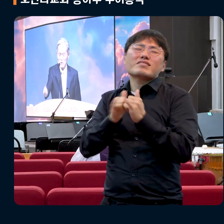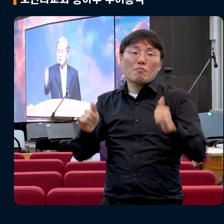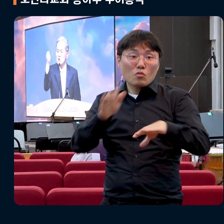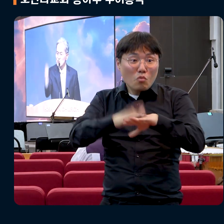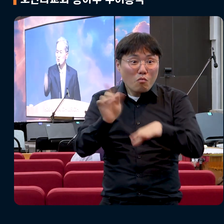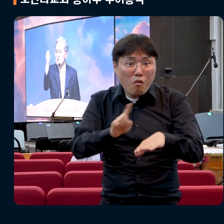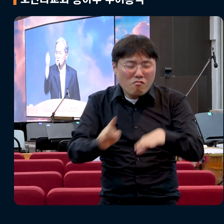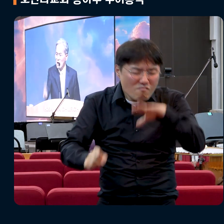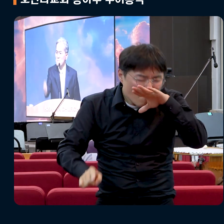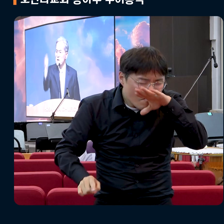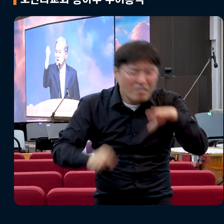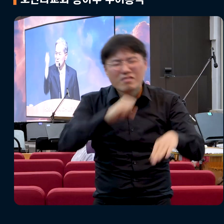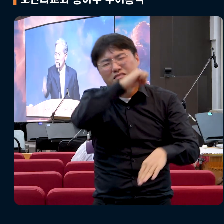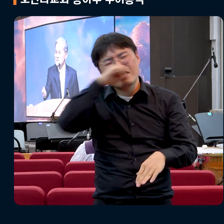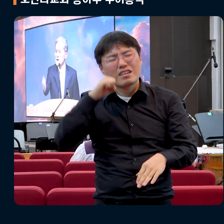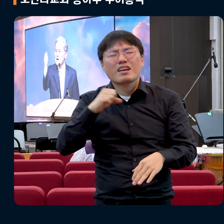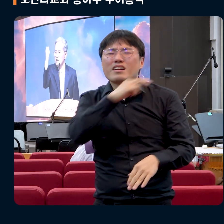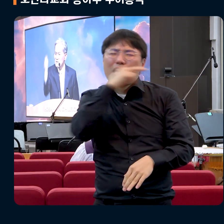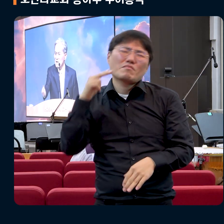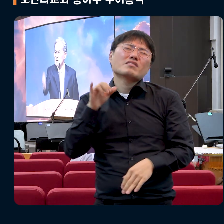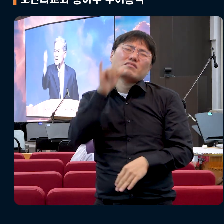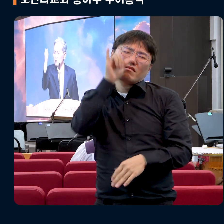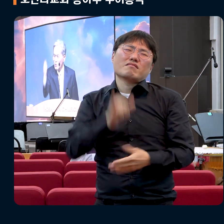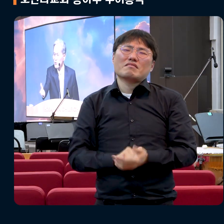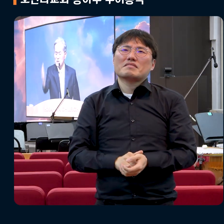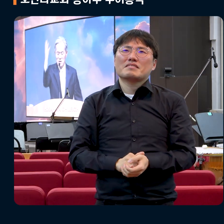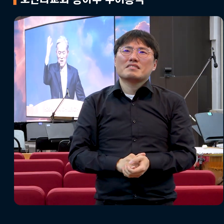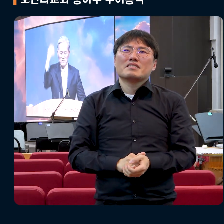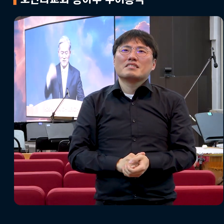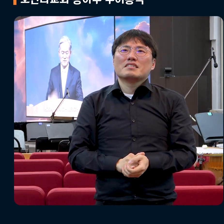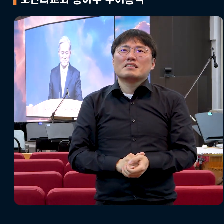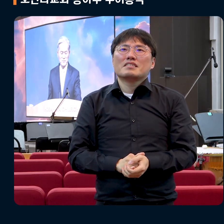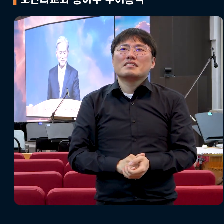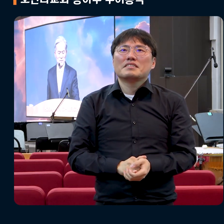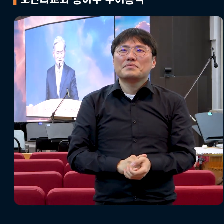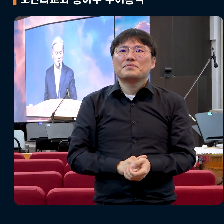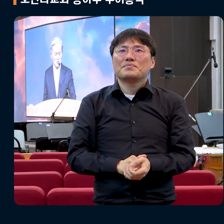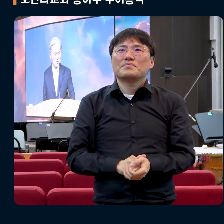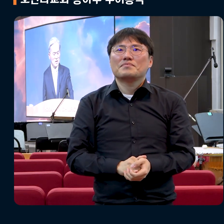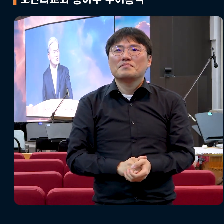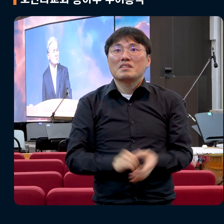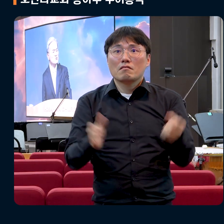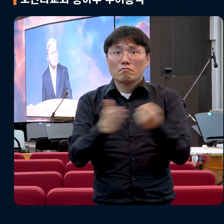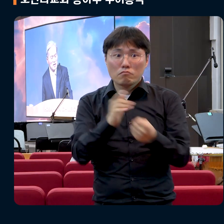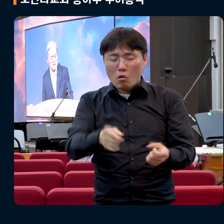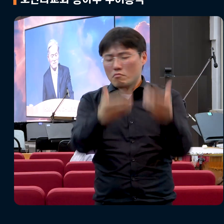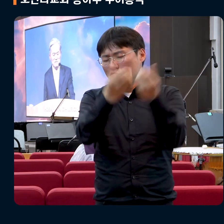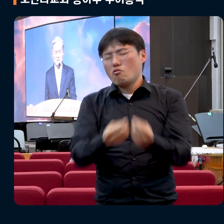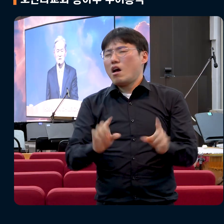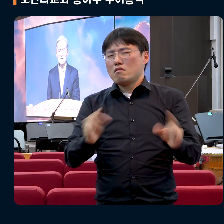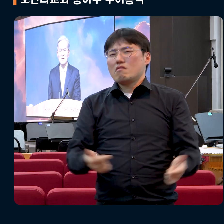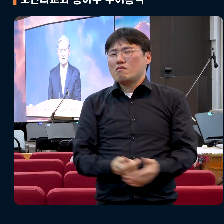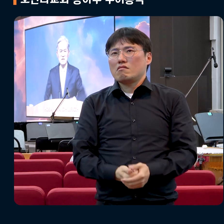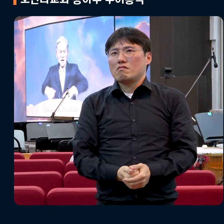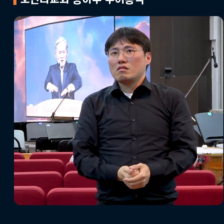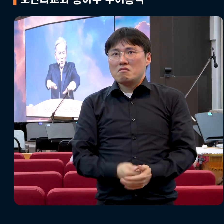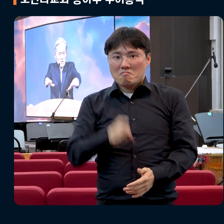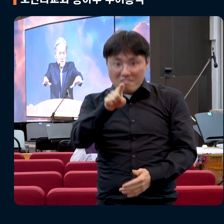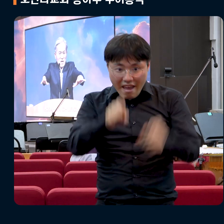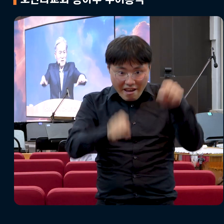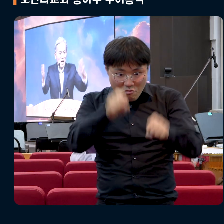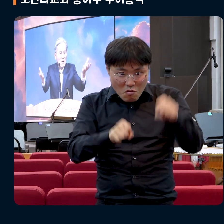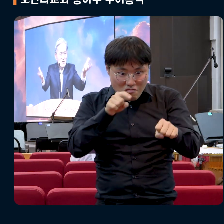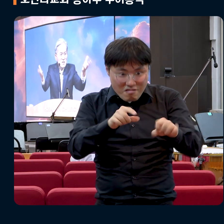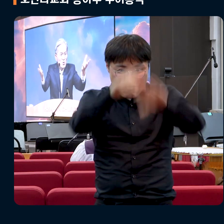사람의 손에는 술 담배 냄새가 나게 되어 있다는 거예요. 그러니까 이거 비유가 아니에요. 그의